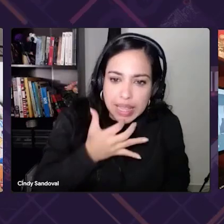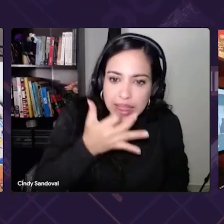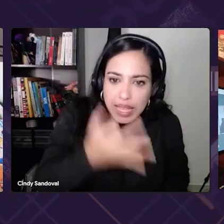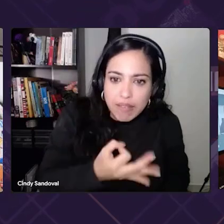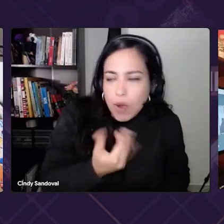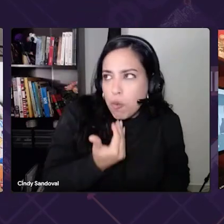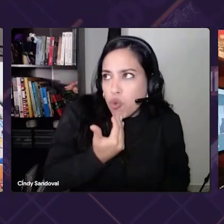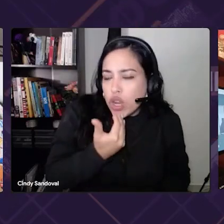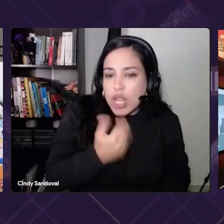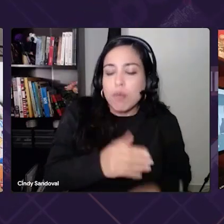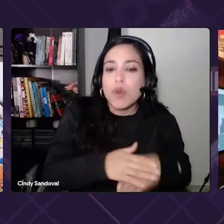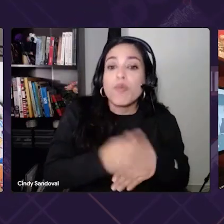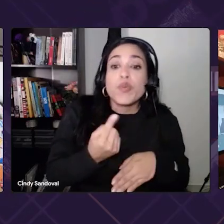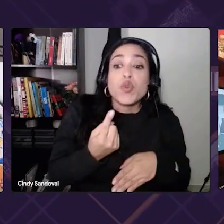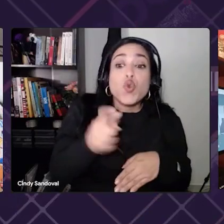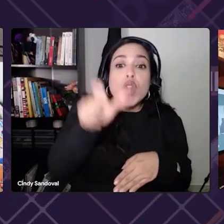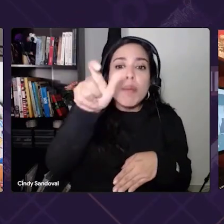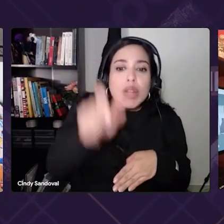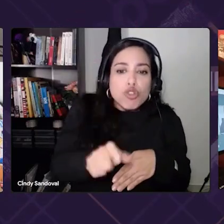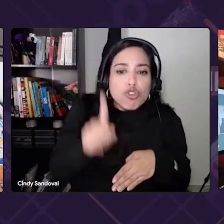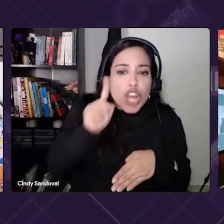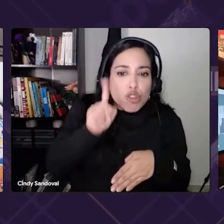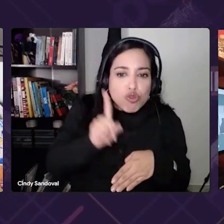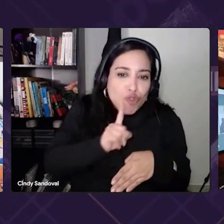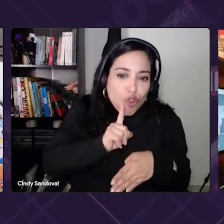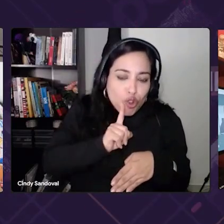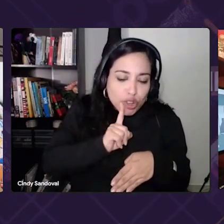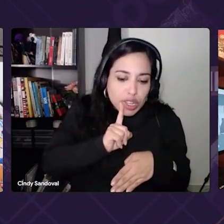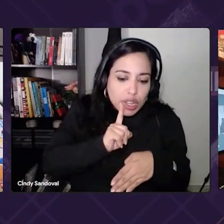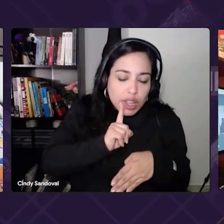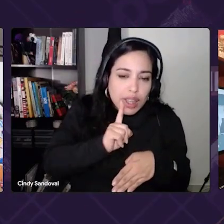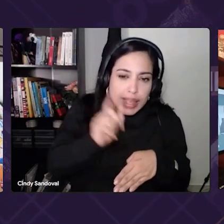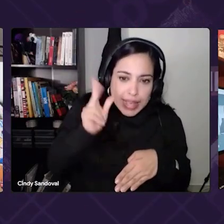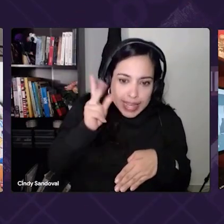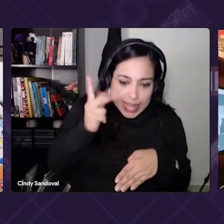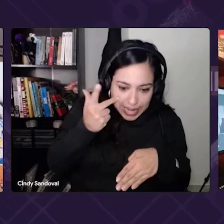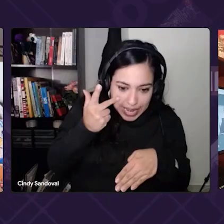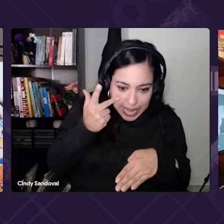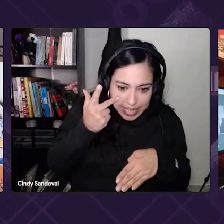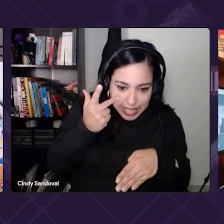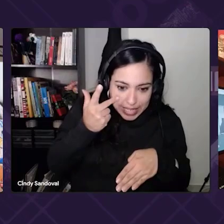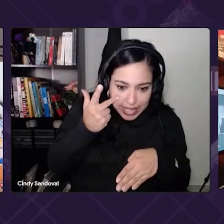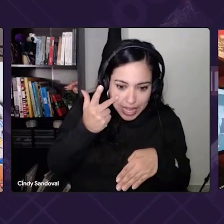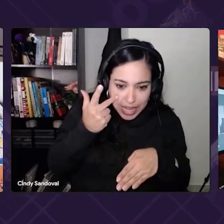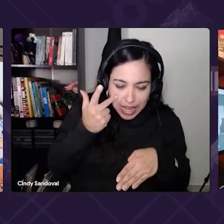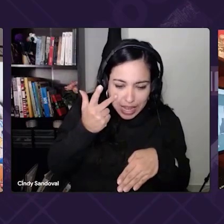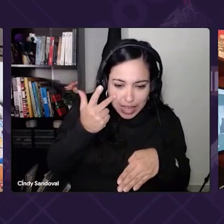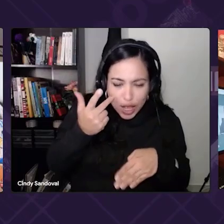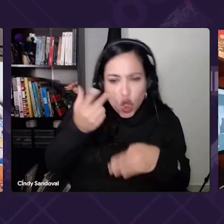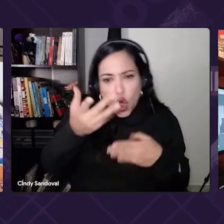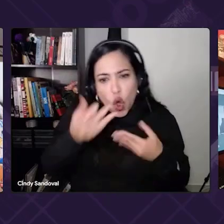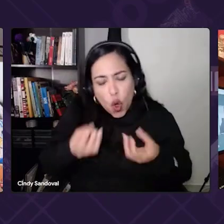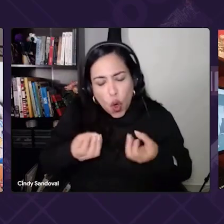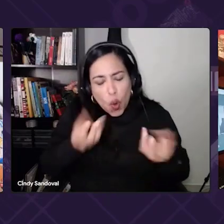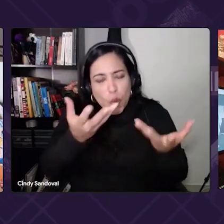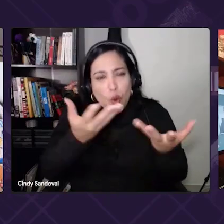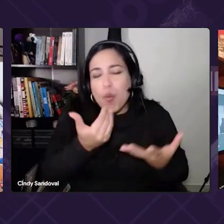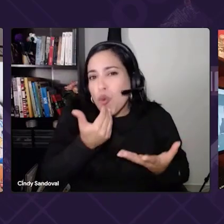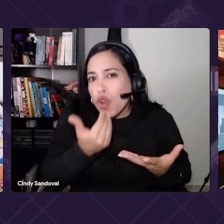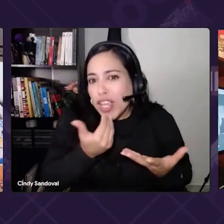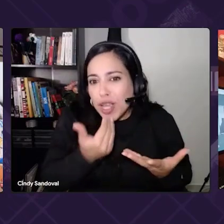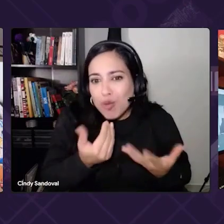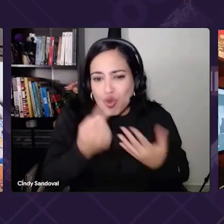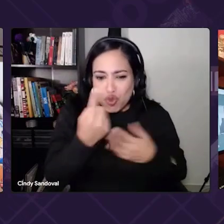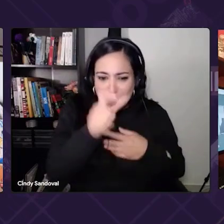puede aportar una persona sorda como tú en la realización de un programa de televisión como el del Defensor de